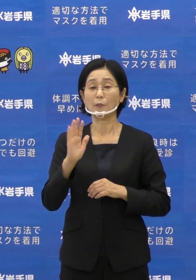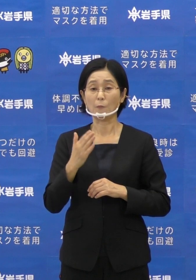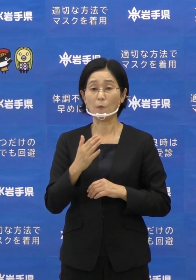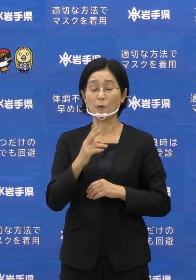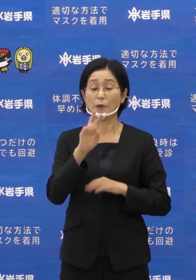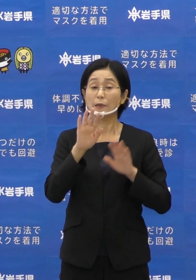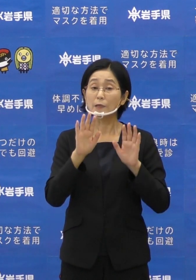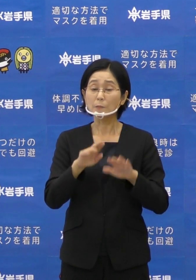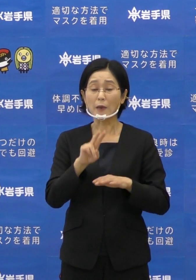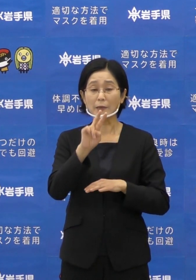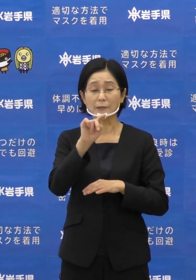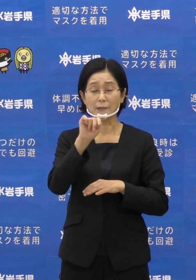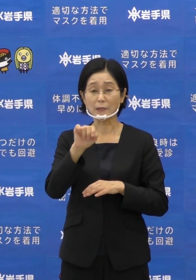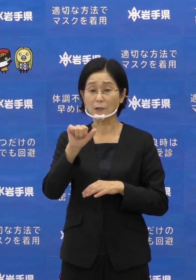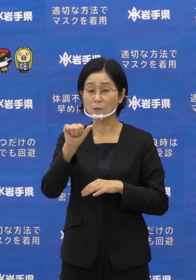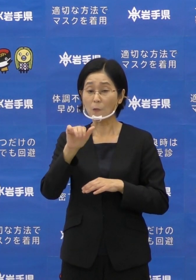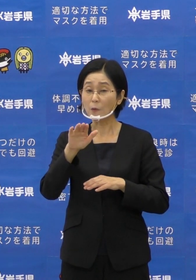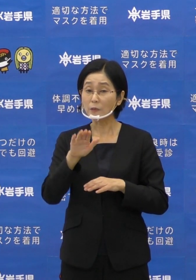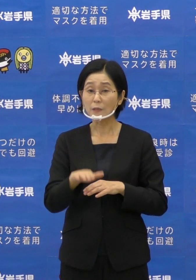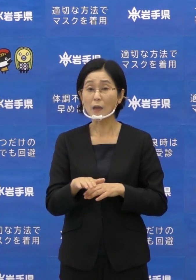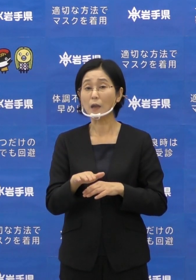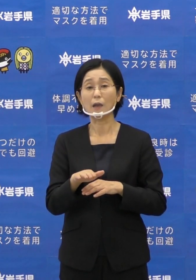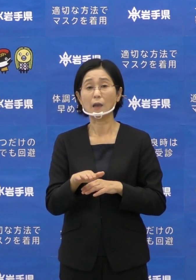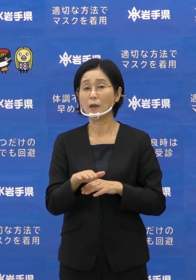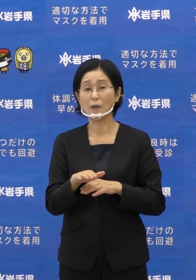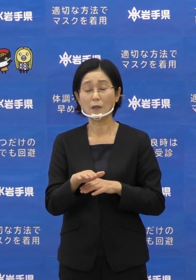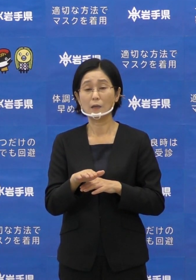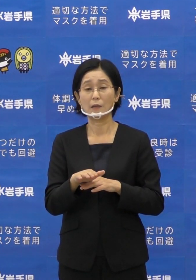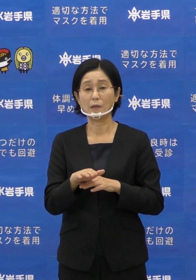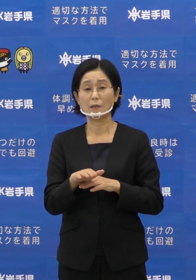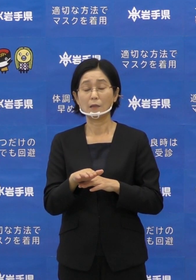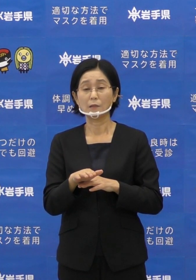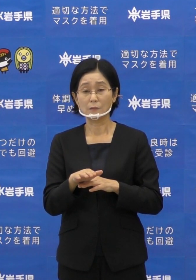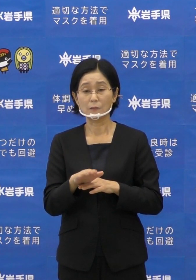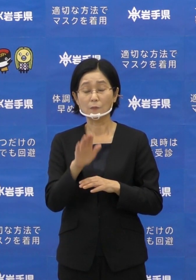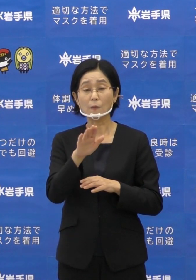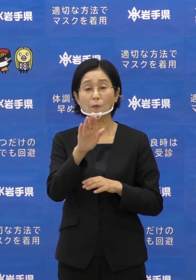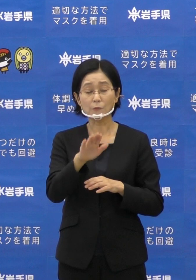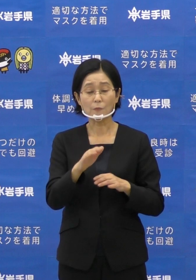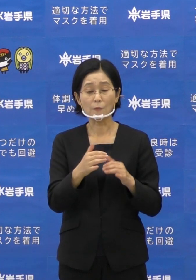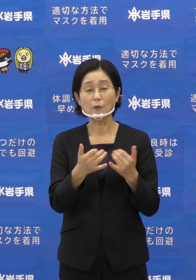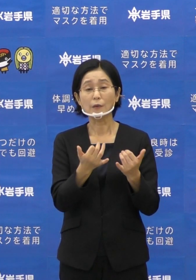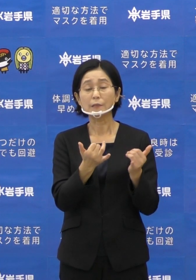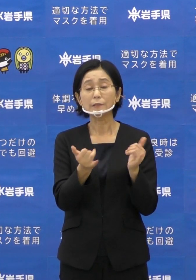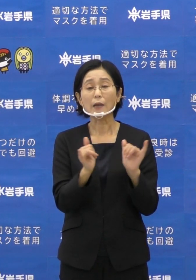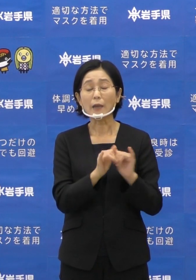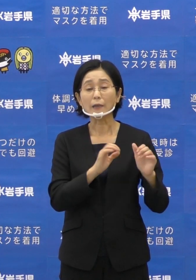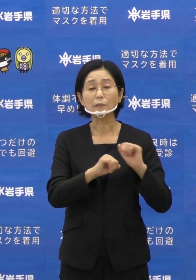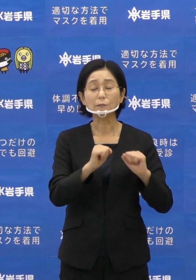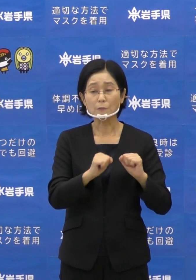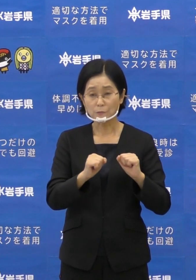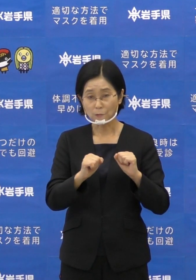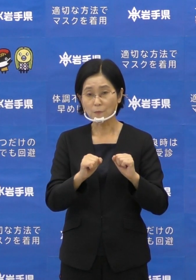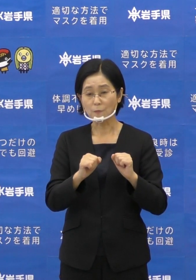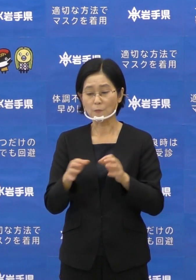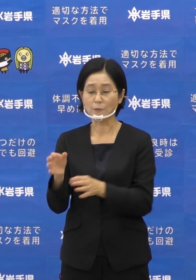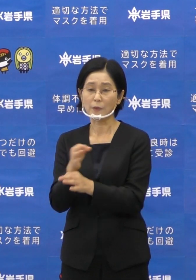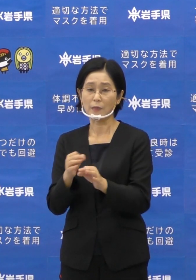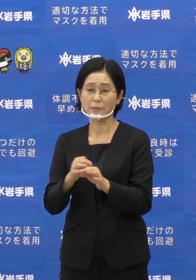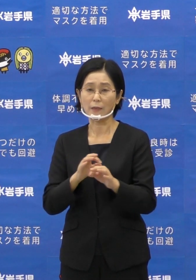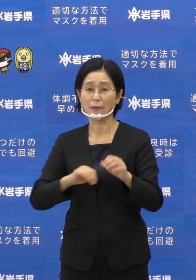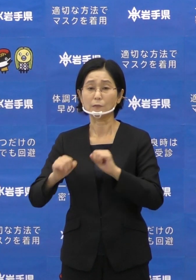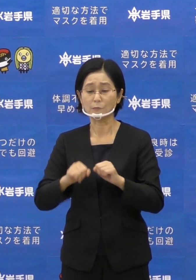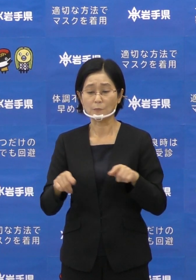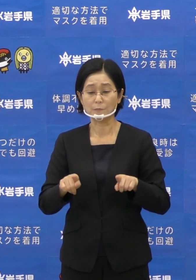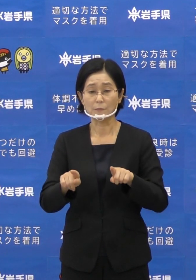2.5 以下にしてこそ感染対策と社会経済活動の両立ができるんですが、東京は今や